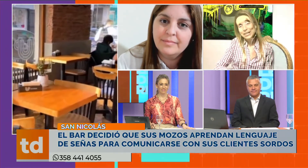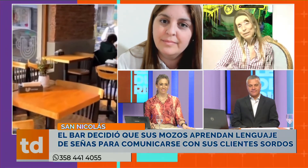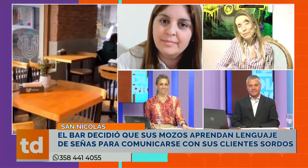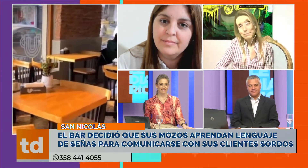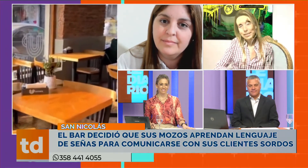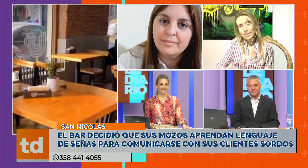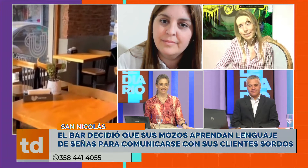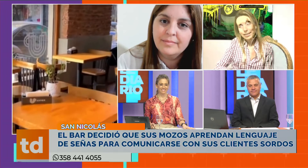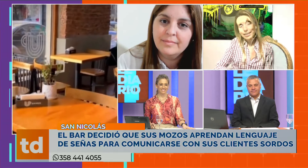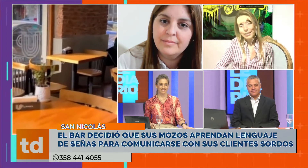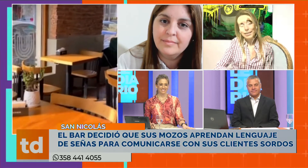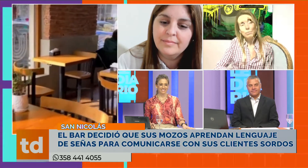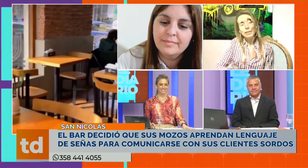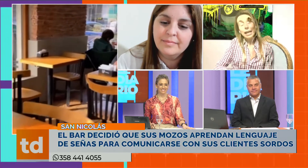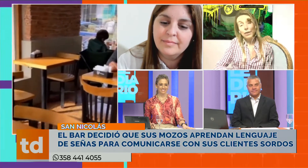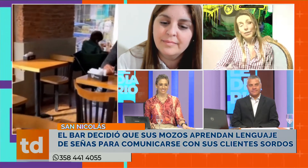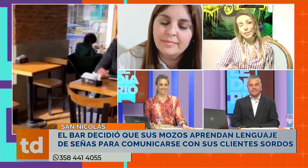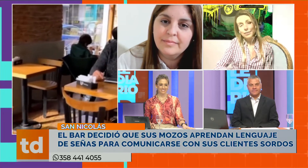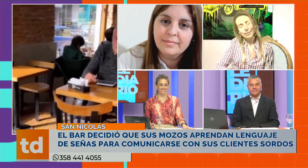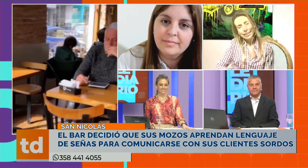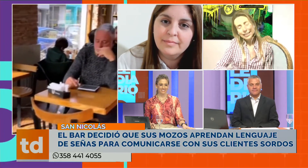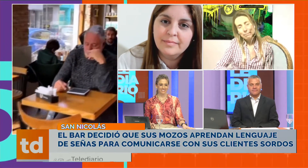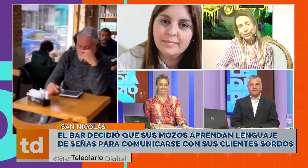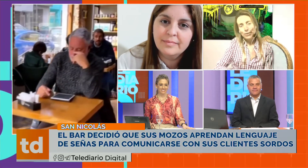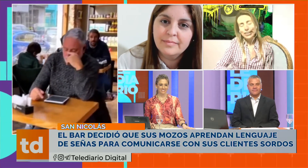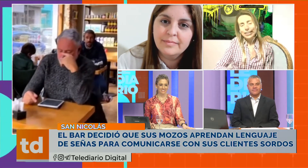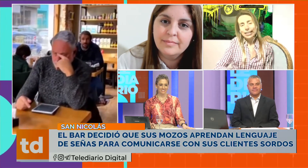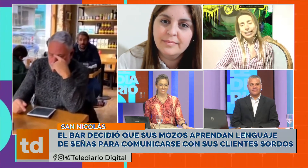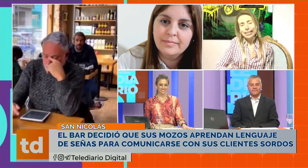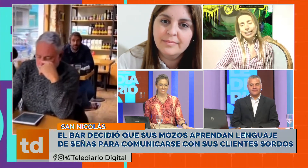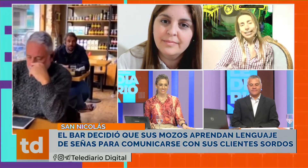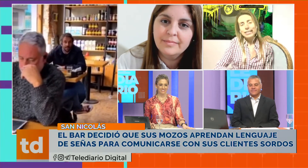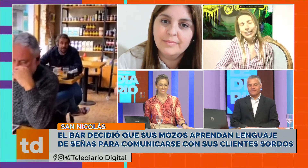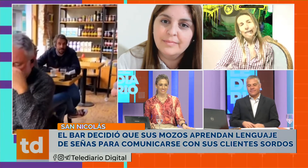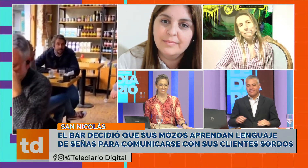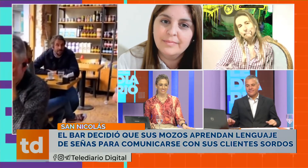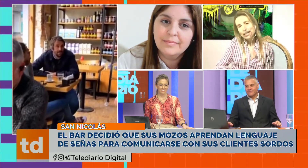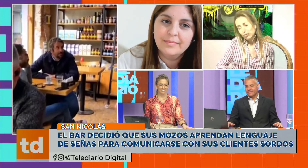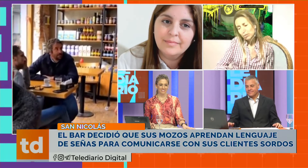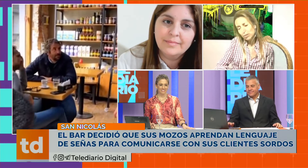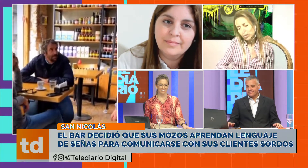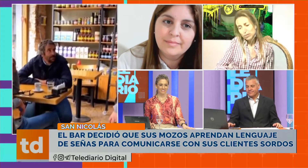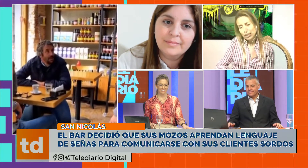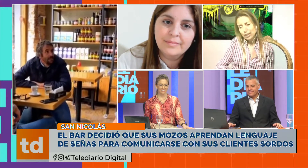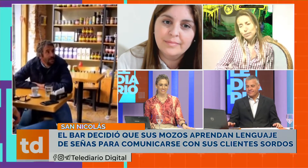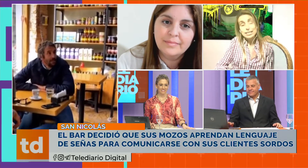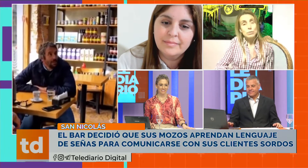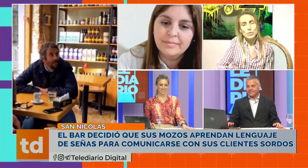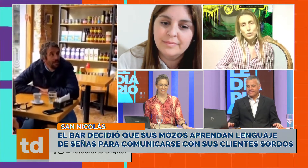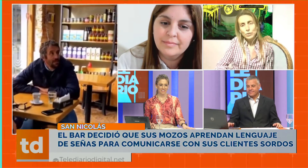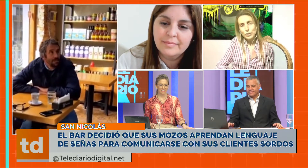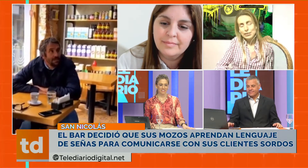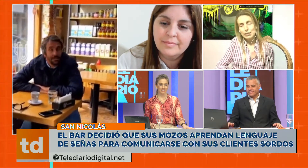día que llego al lugar, me dice te quiero pedir algo. Digo, ¿qué pasó? Me dice, estuvimos en una